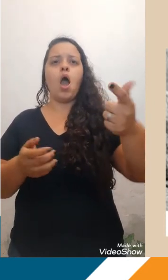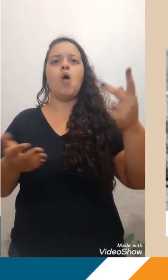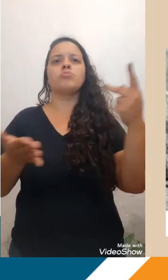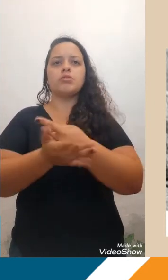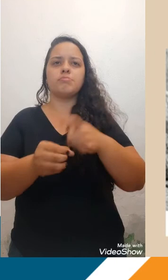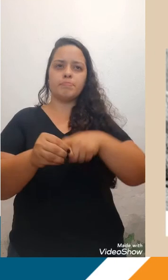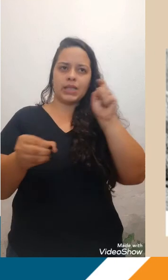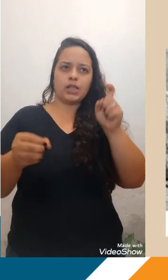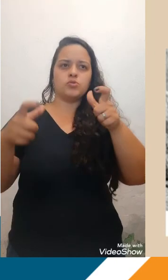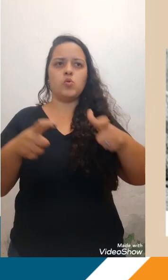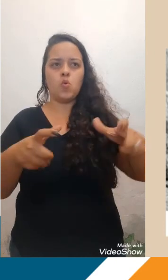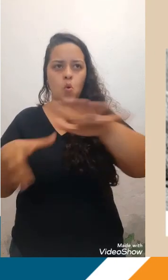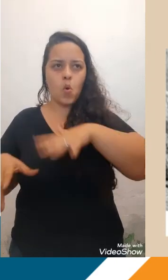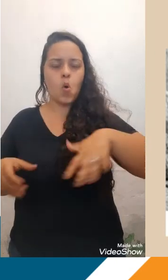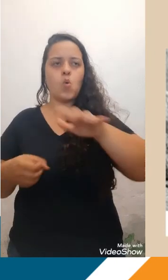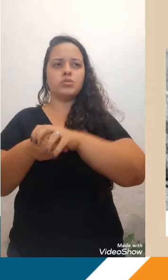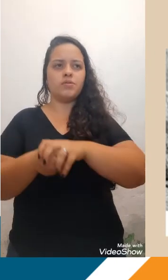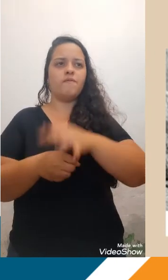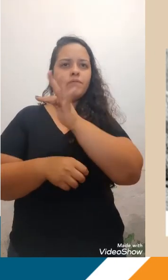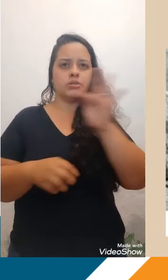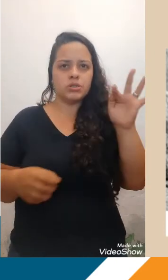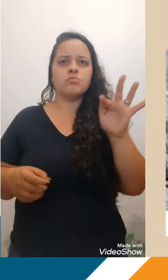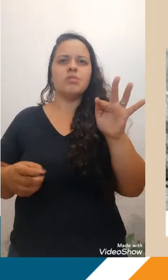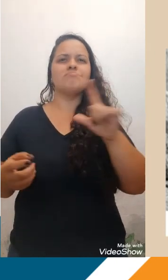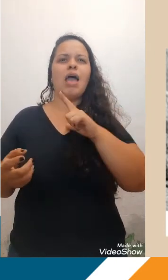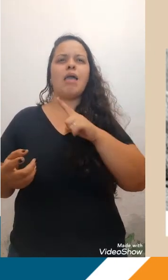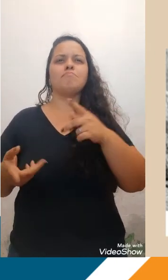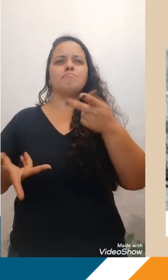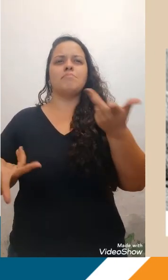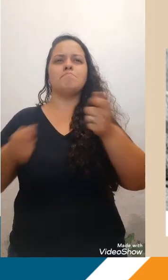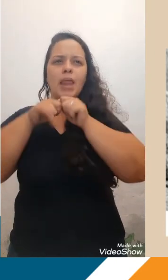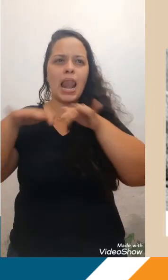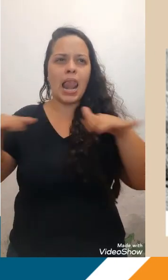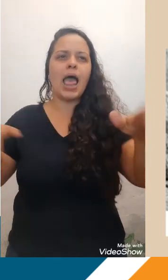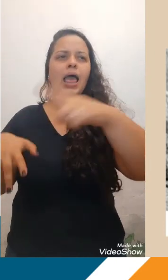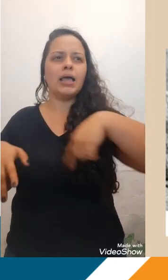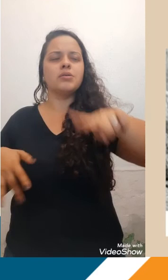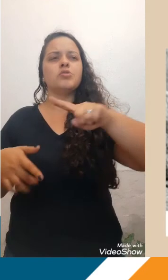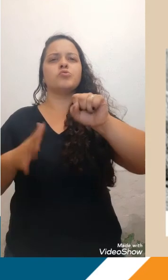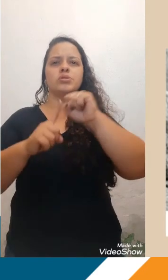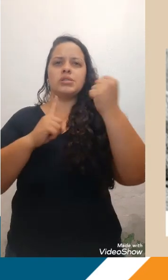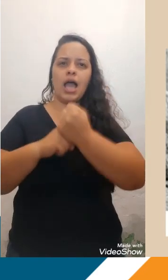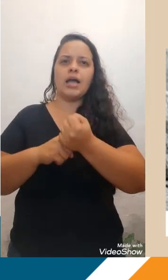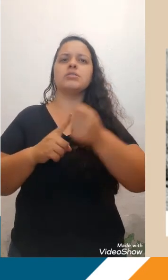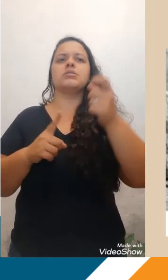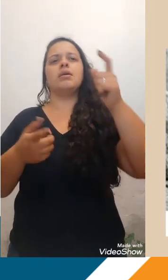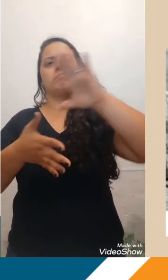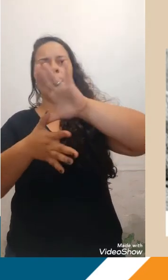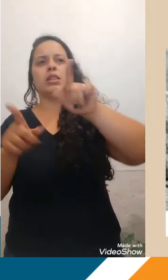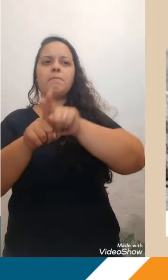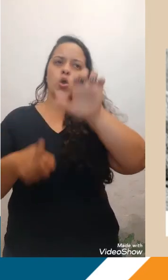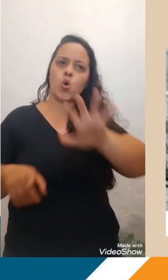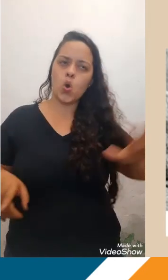independência daquela região de colonização francesa, gerou repercussões que impactaram tanto as sociedades americanas quanto as